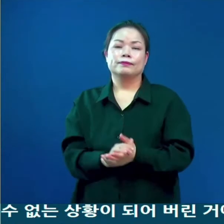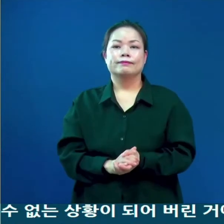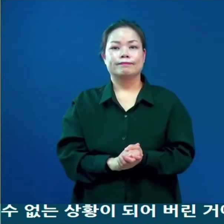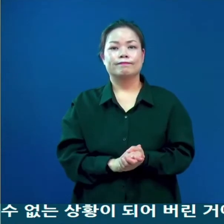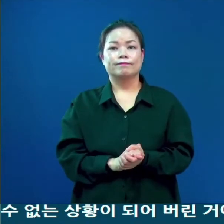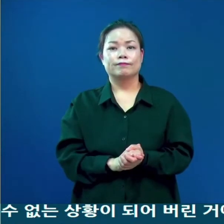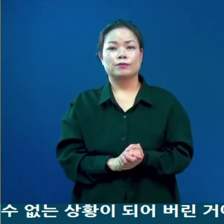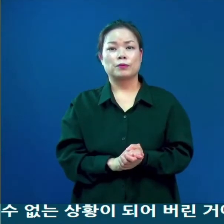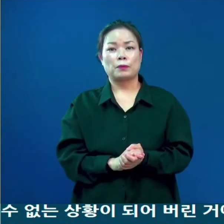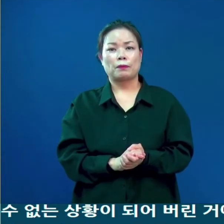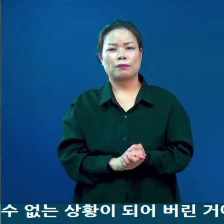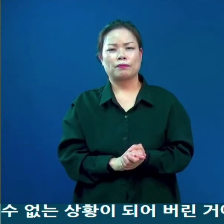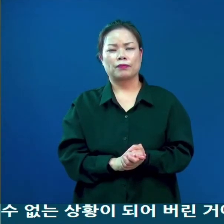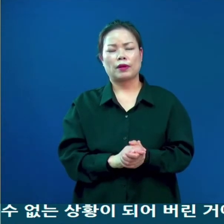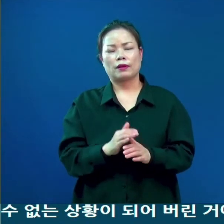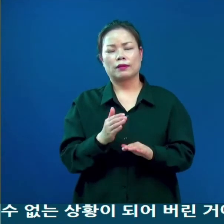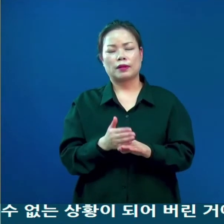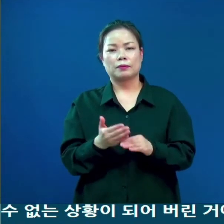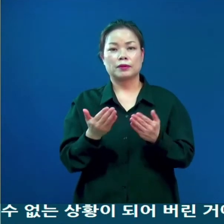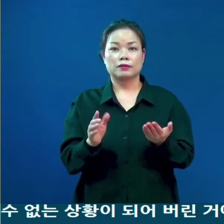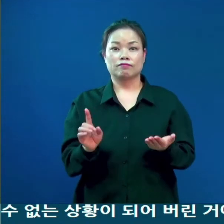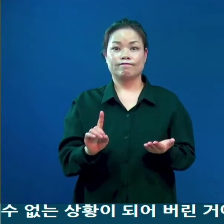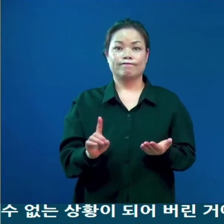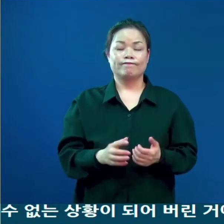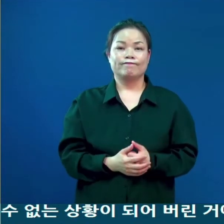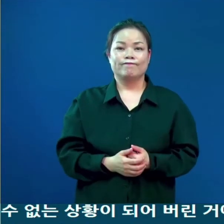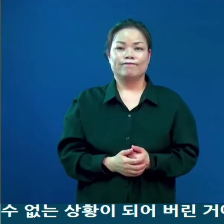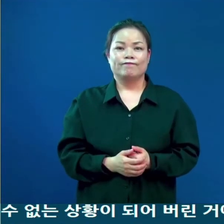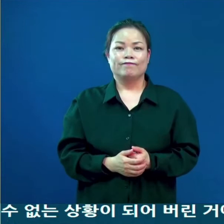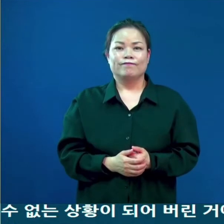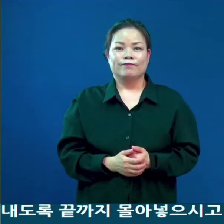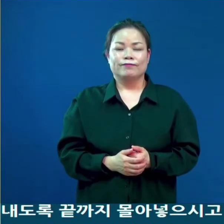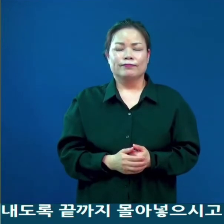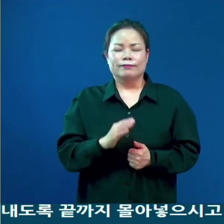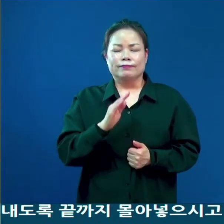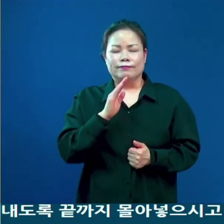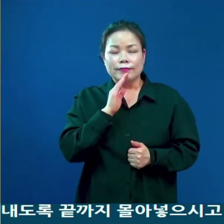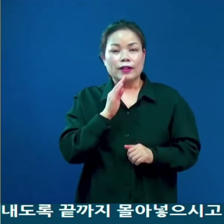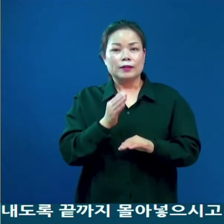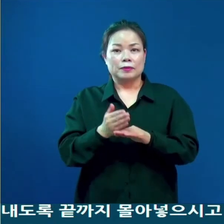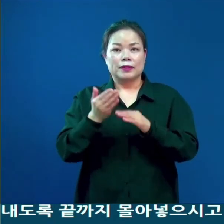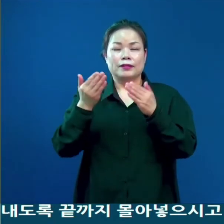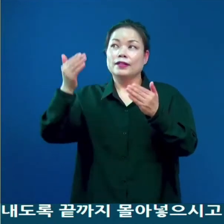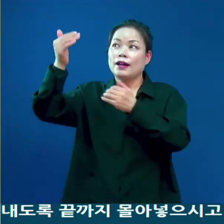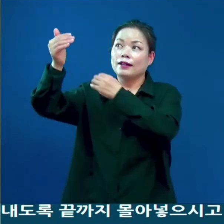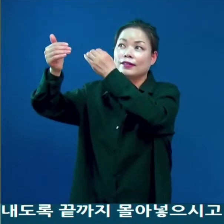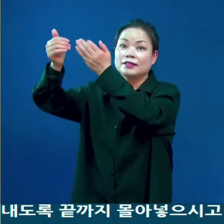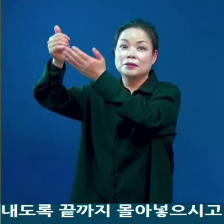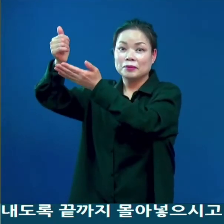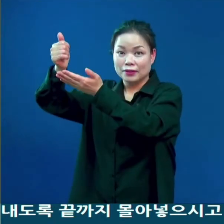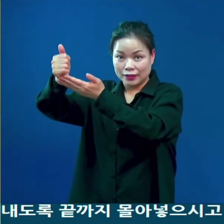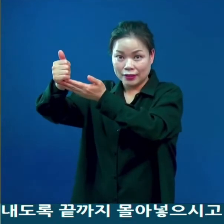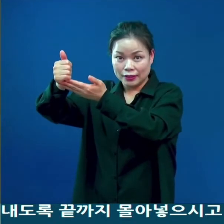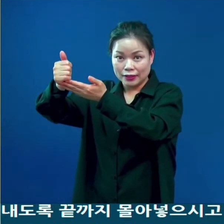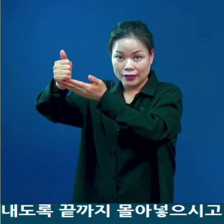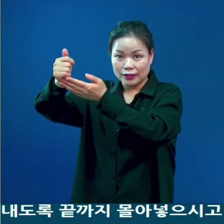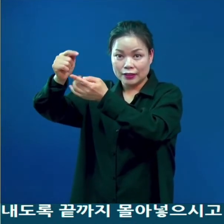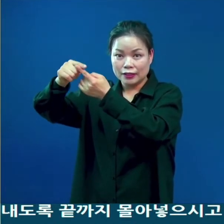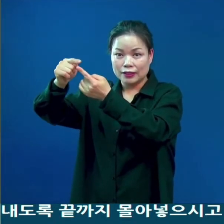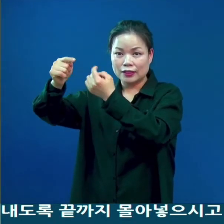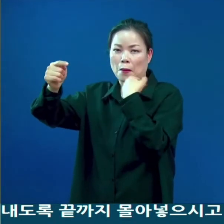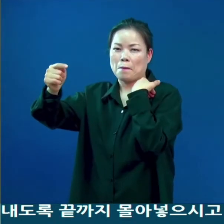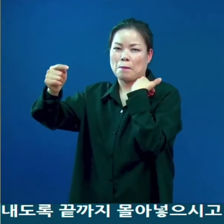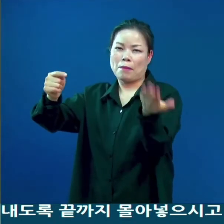여러분, 그래도 감사한 게 뭔지 아세요? 정말 감사한 게 뭐냐면요, 하나님이 그대로 내버려